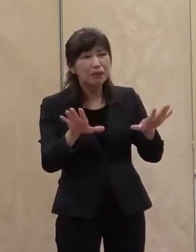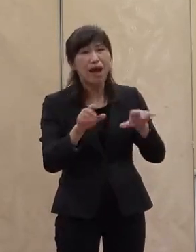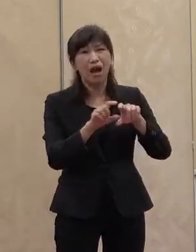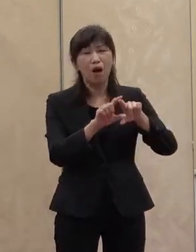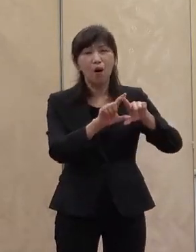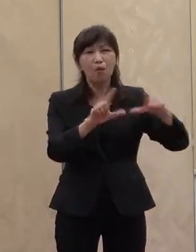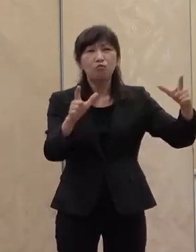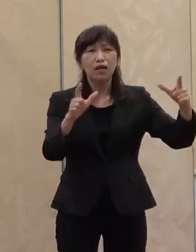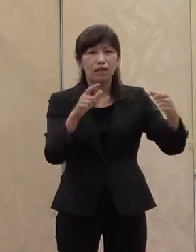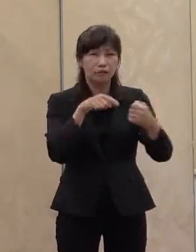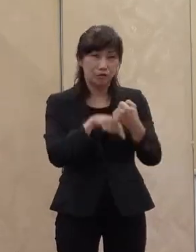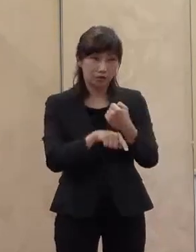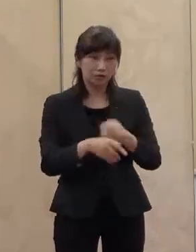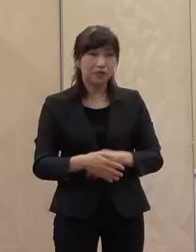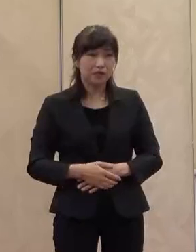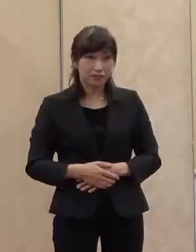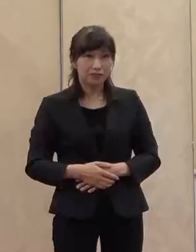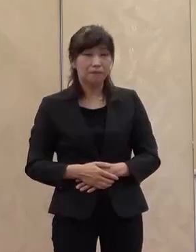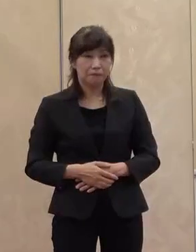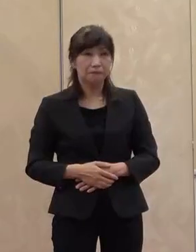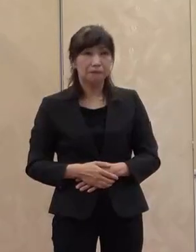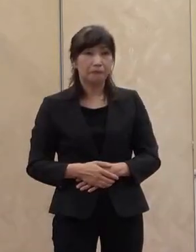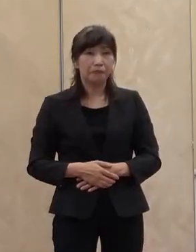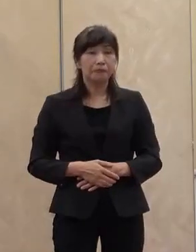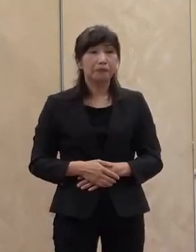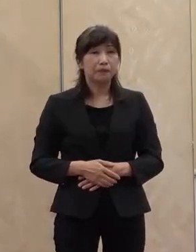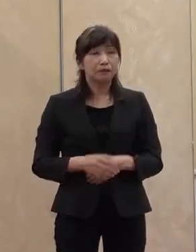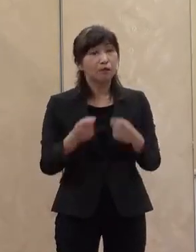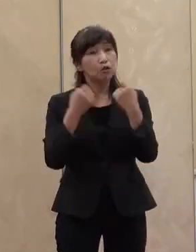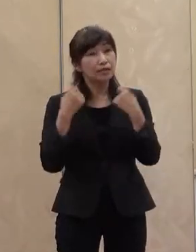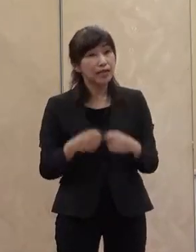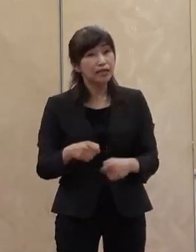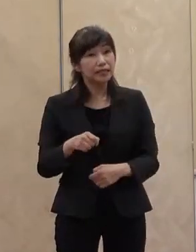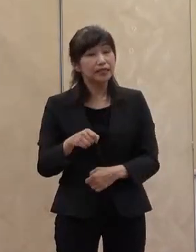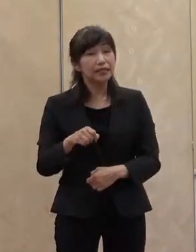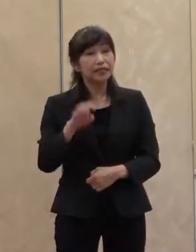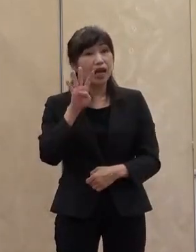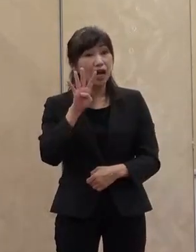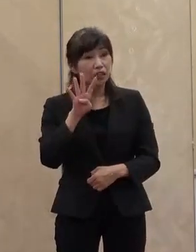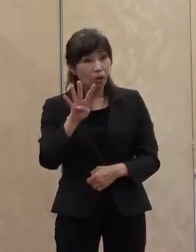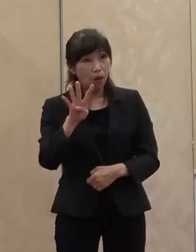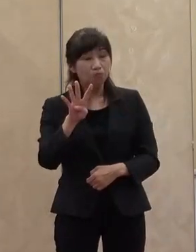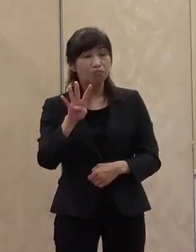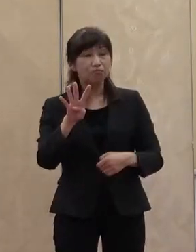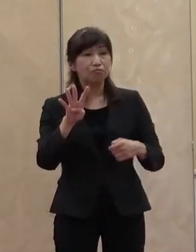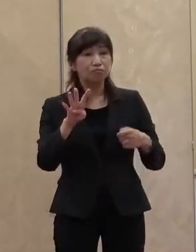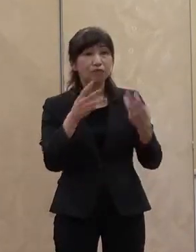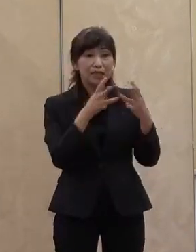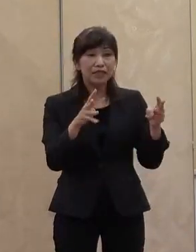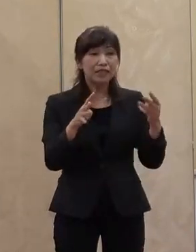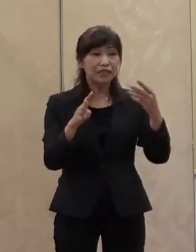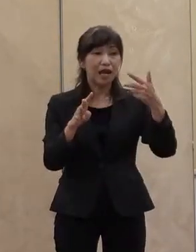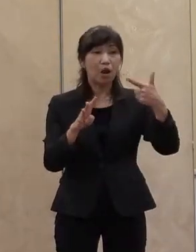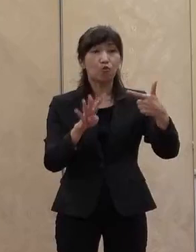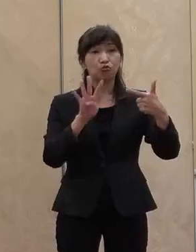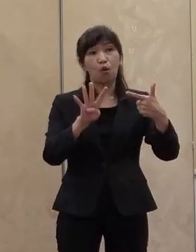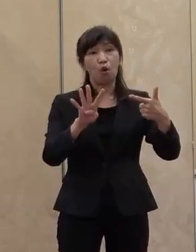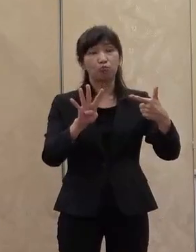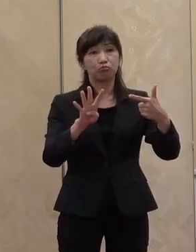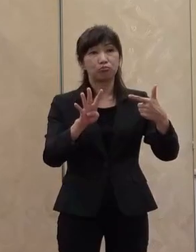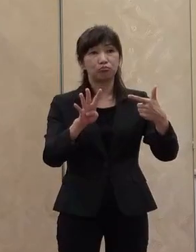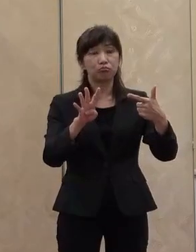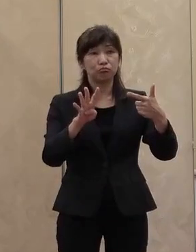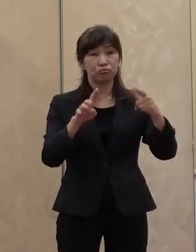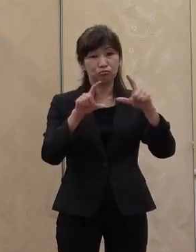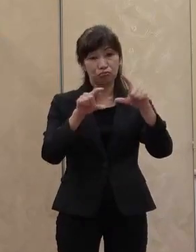正規の方がだいたい4割、非正規の採用が6割ぐらいだろうということを見越して、この